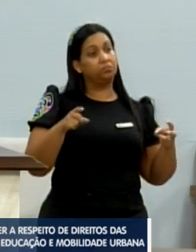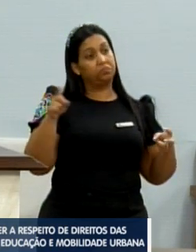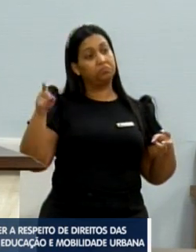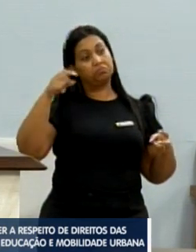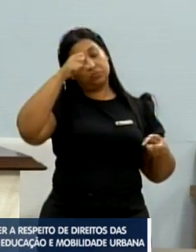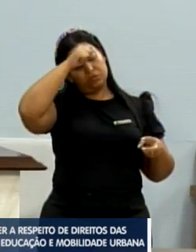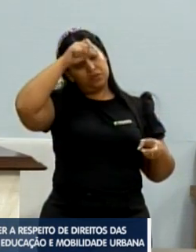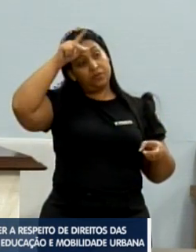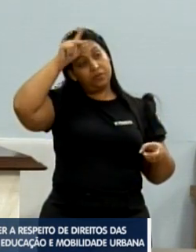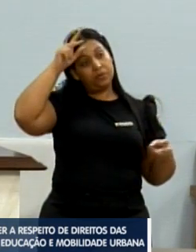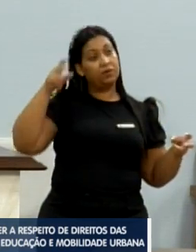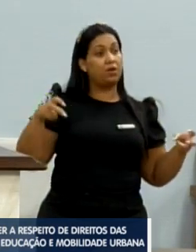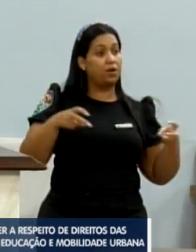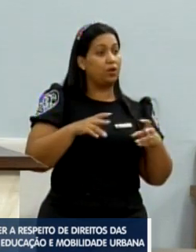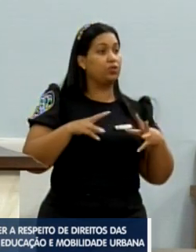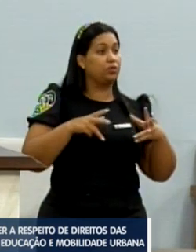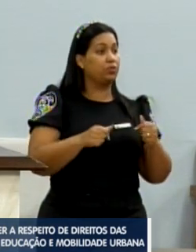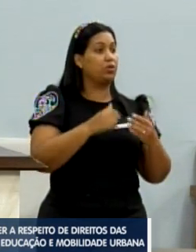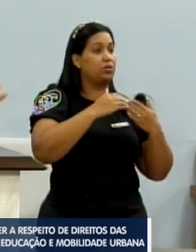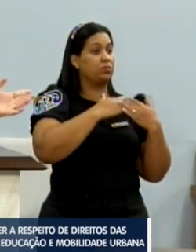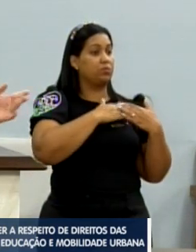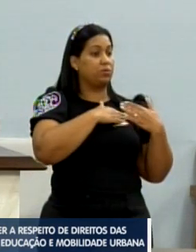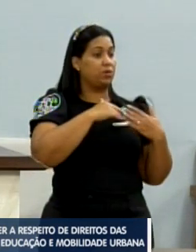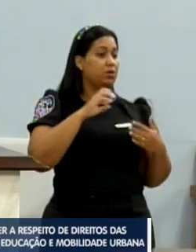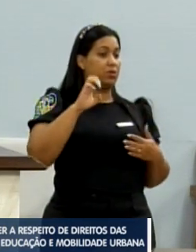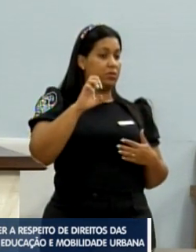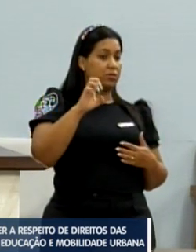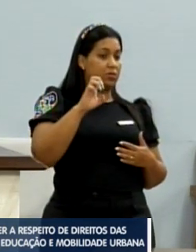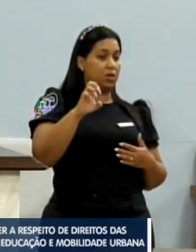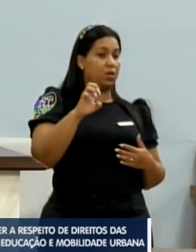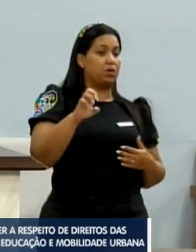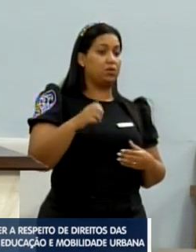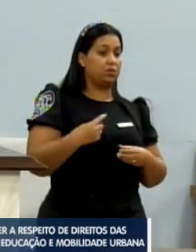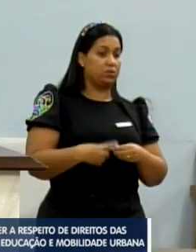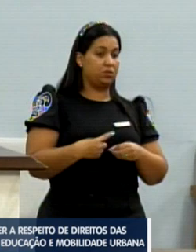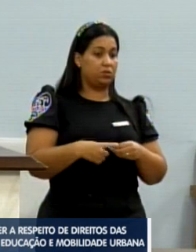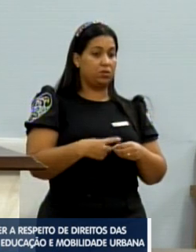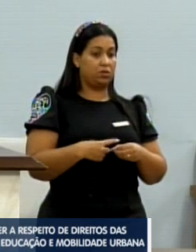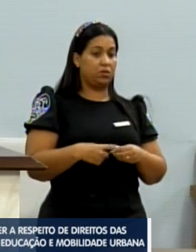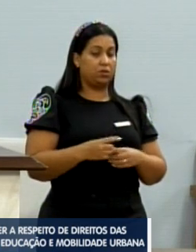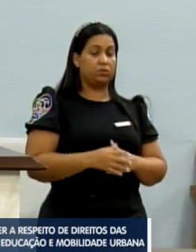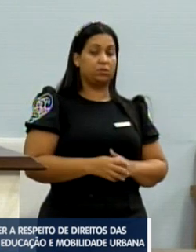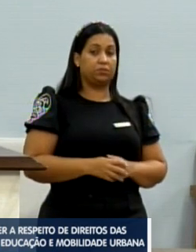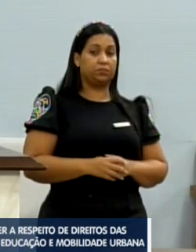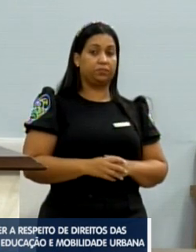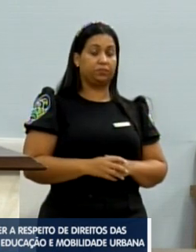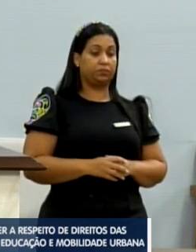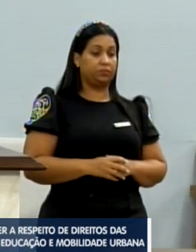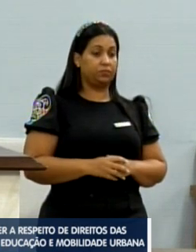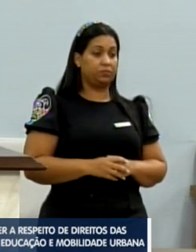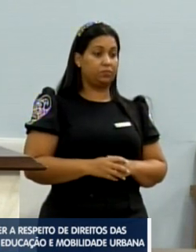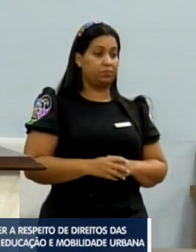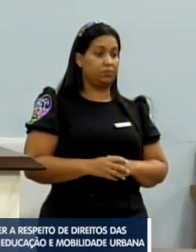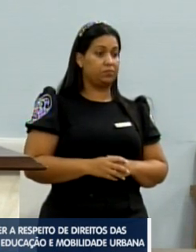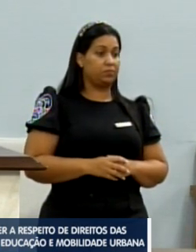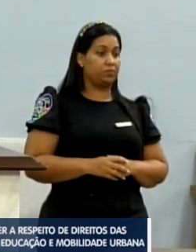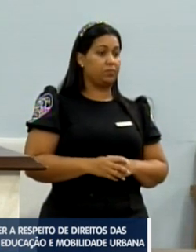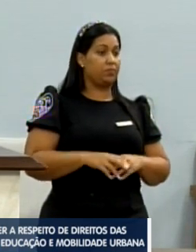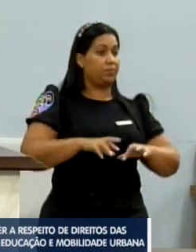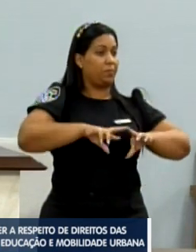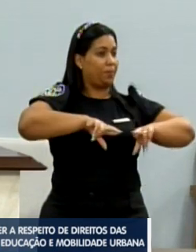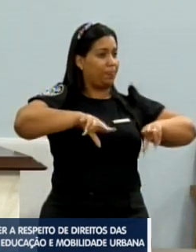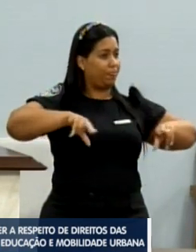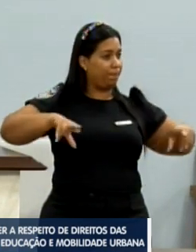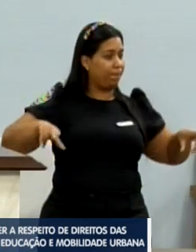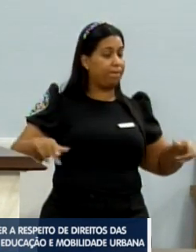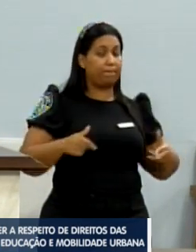Tudo isso é responsabilidade do Estado, município, Estado lato sensu. Tá? São vários os direitos previstos e